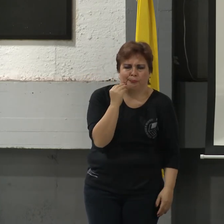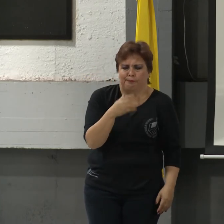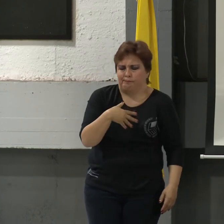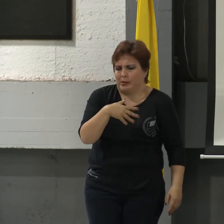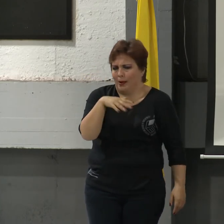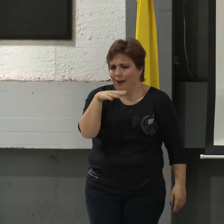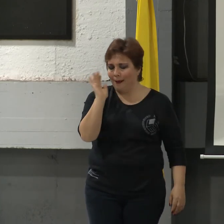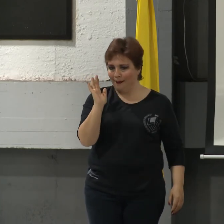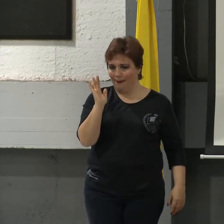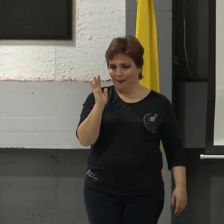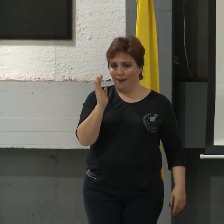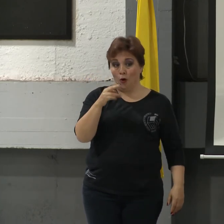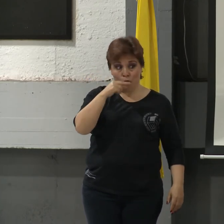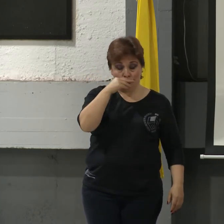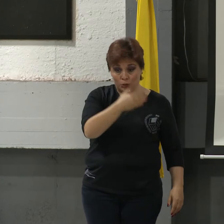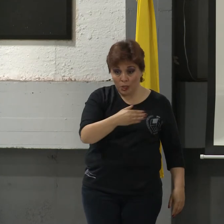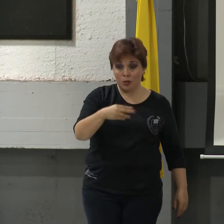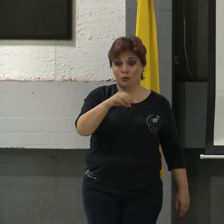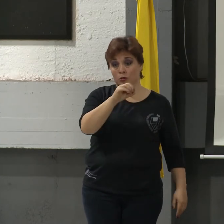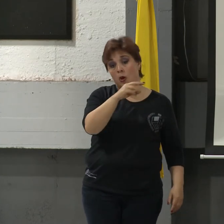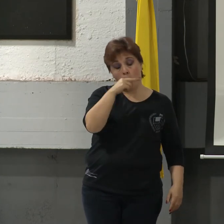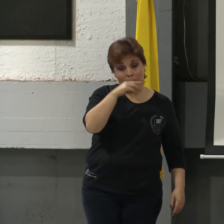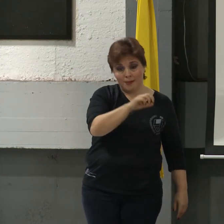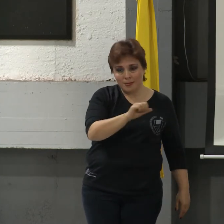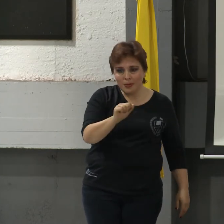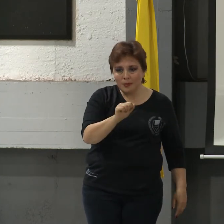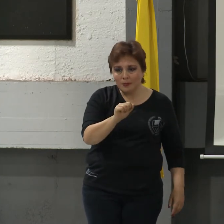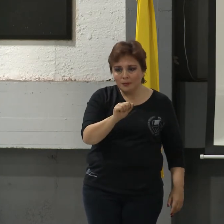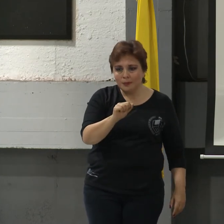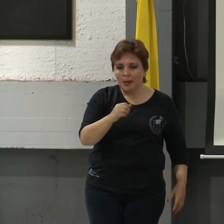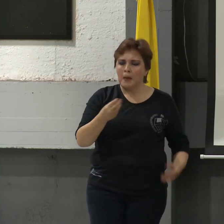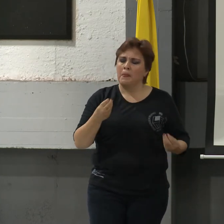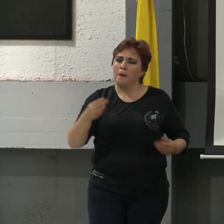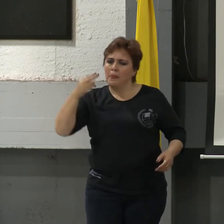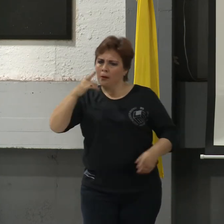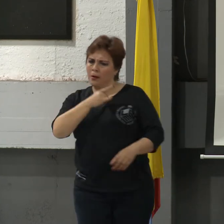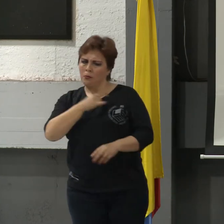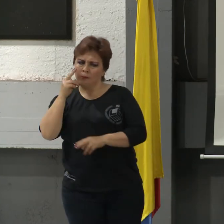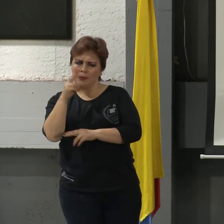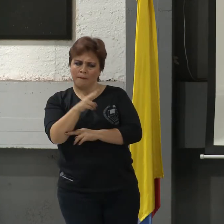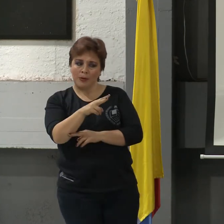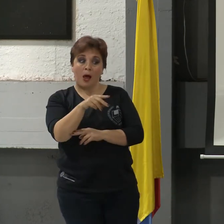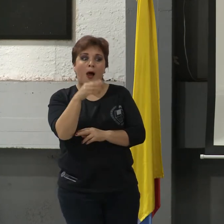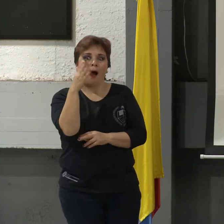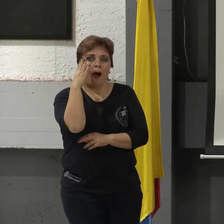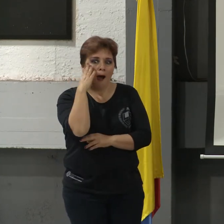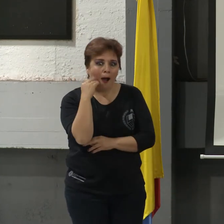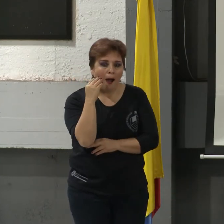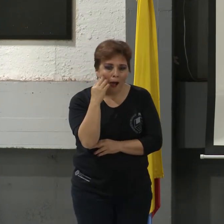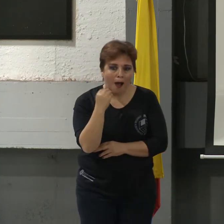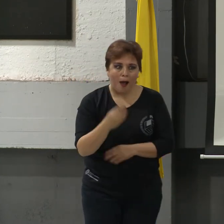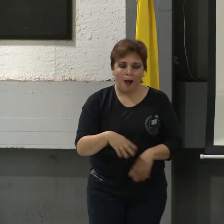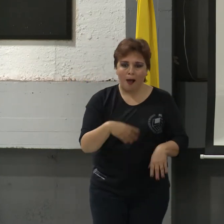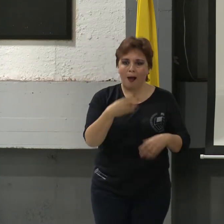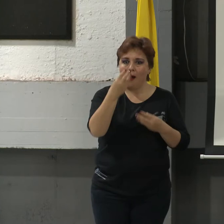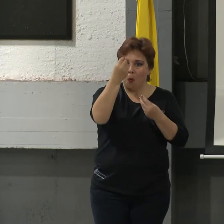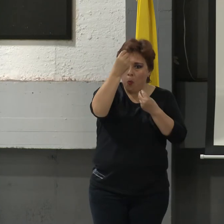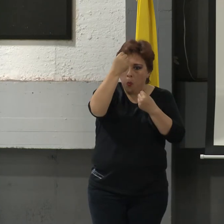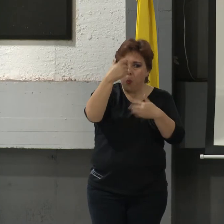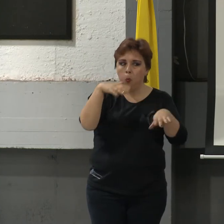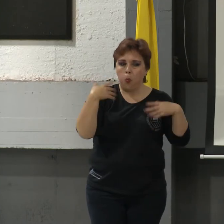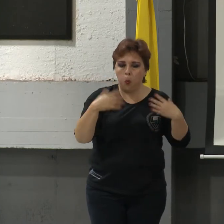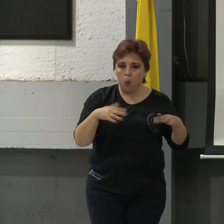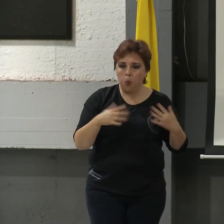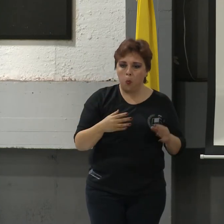sección para que puedan reconocer esa experiencia y validar la confrontarla